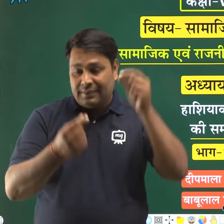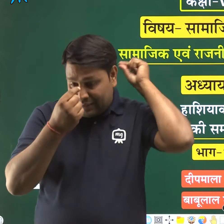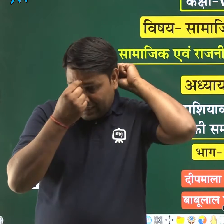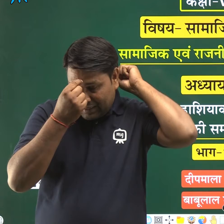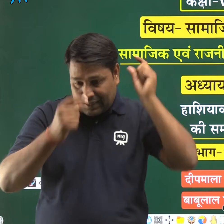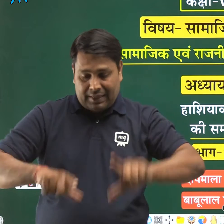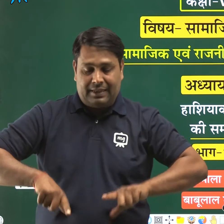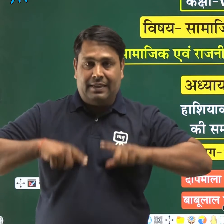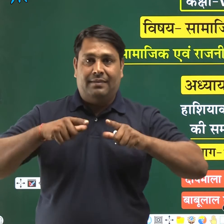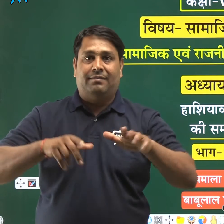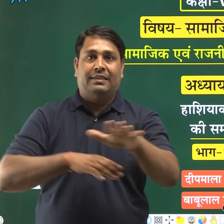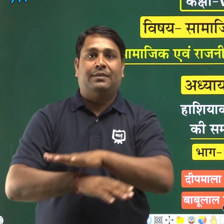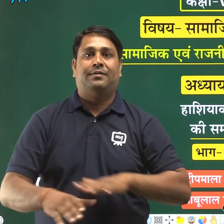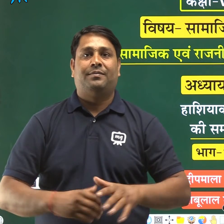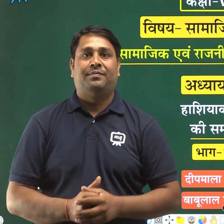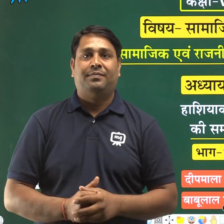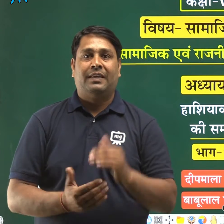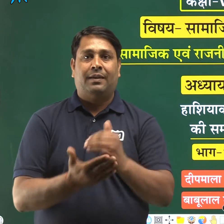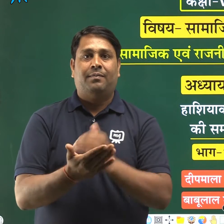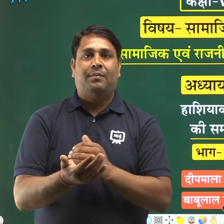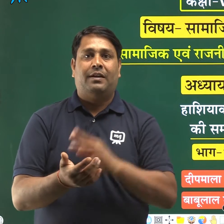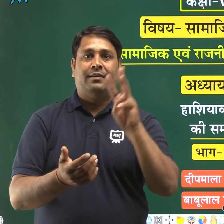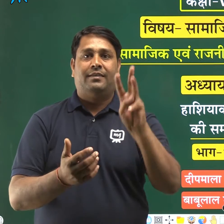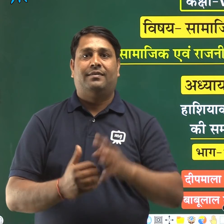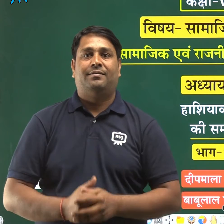राजनीतिक जीवन, भाग 3,